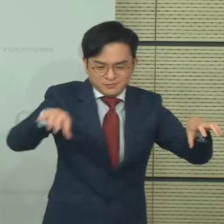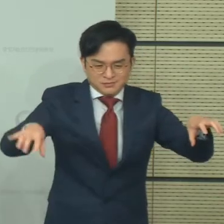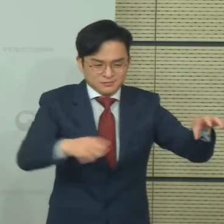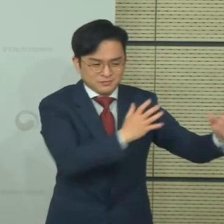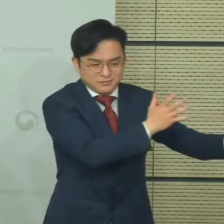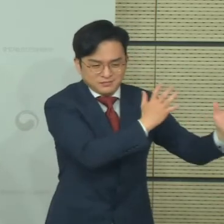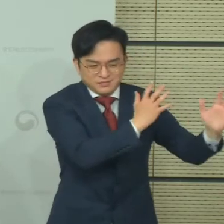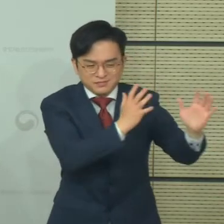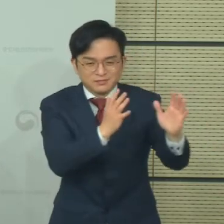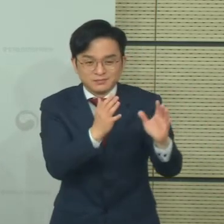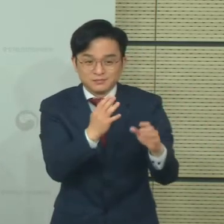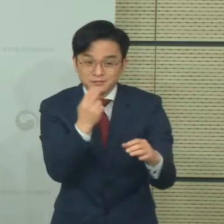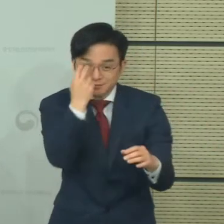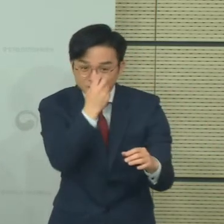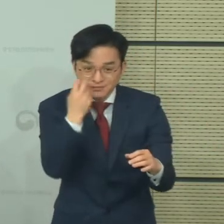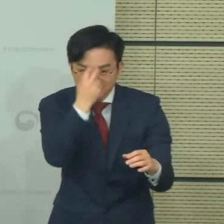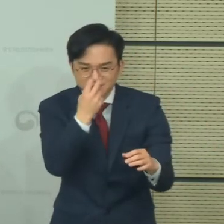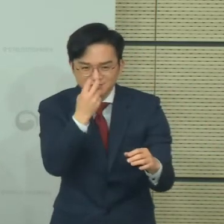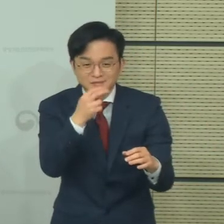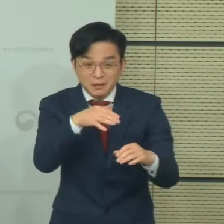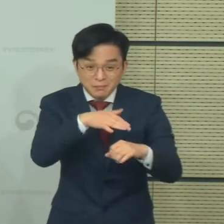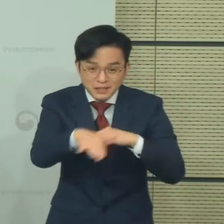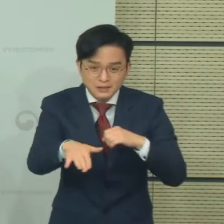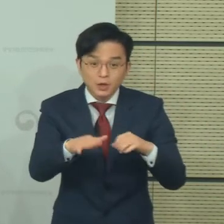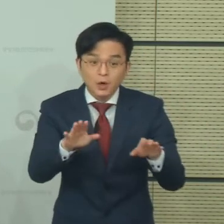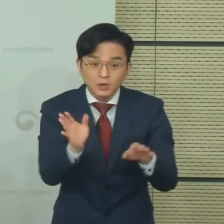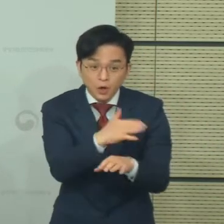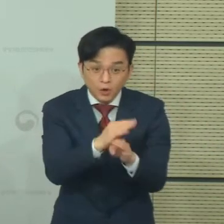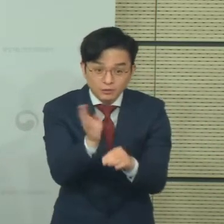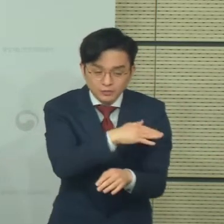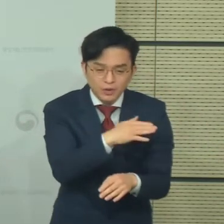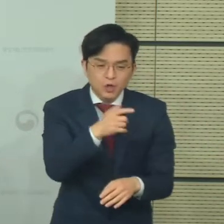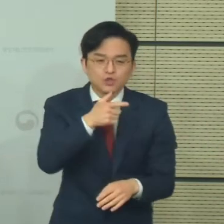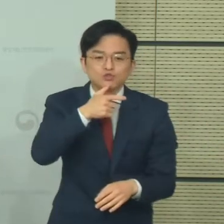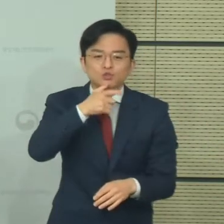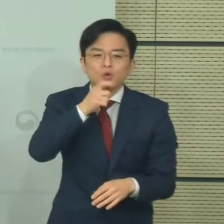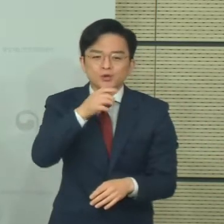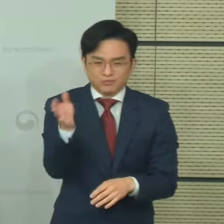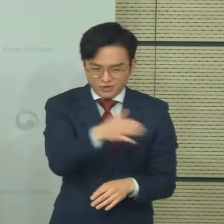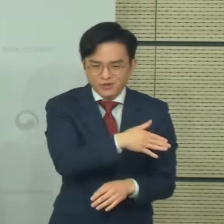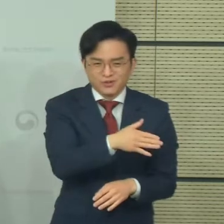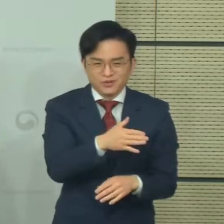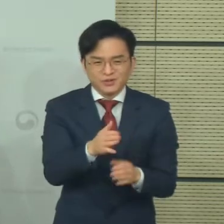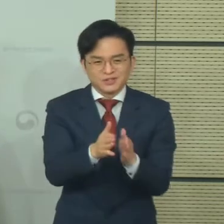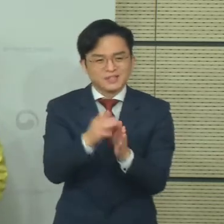부분적으로 적용을 할 예정에 있습니다. 네, 조금 더 부연 설명드리겠습니다.